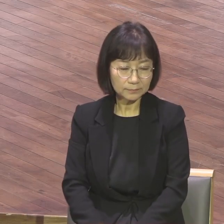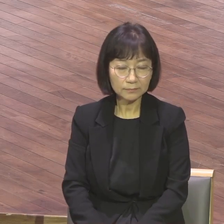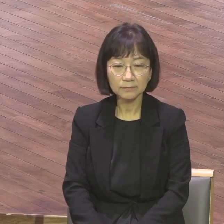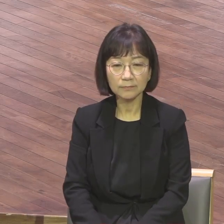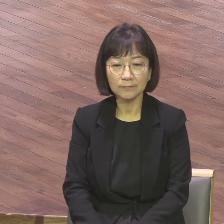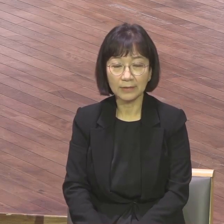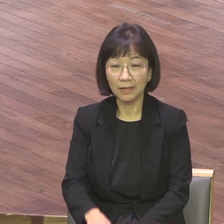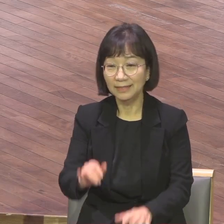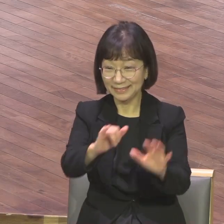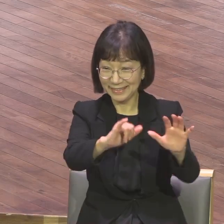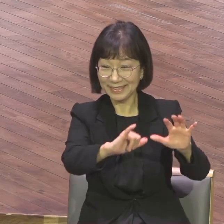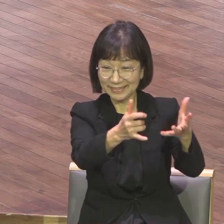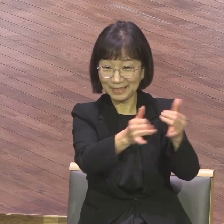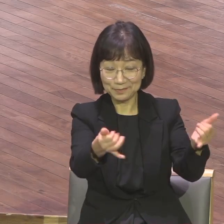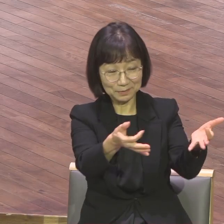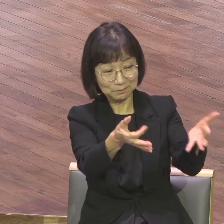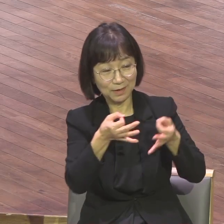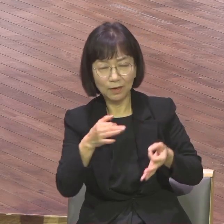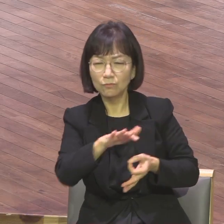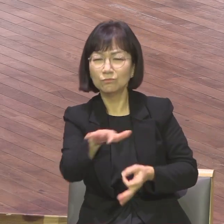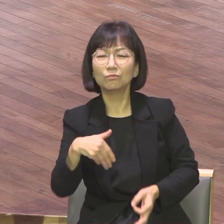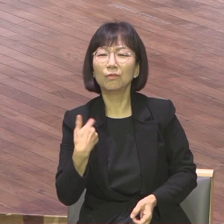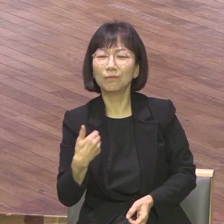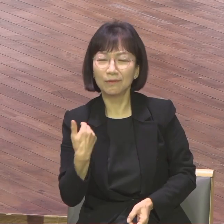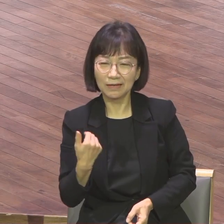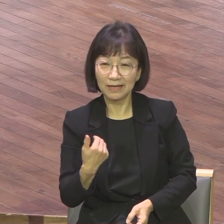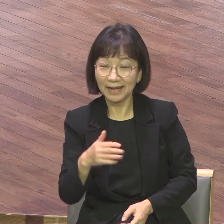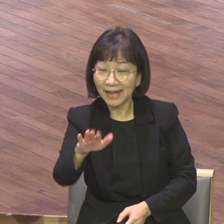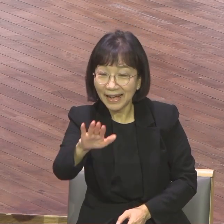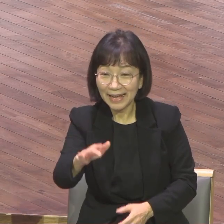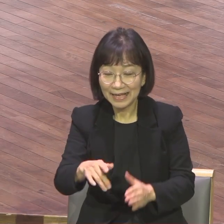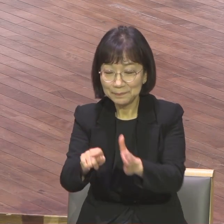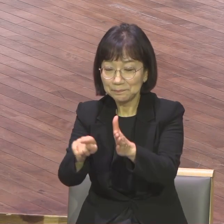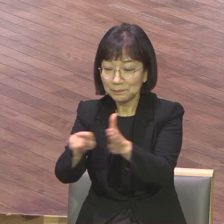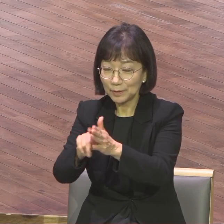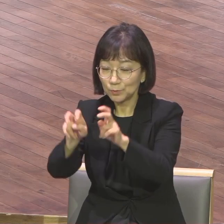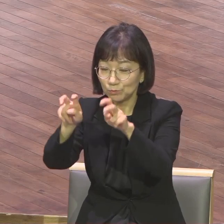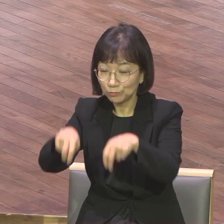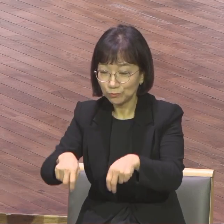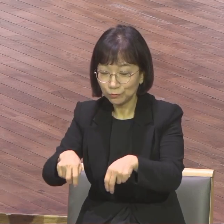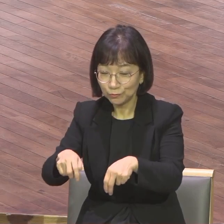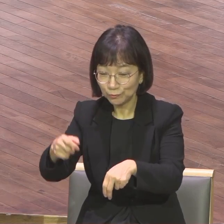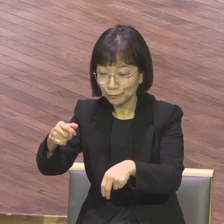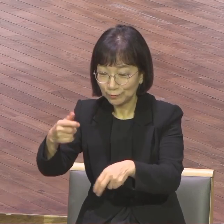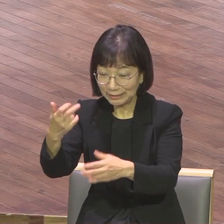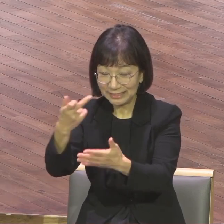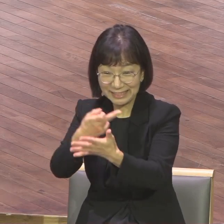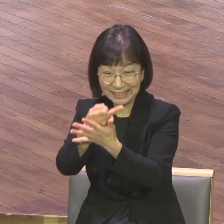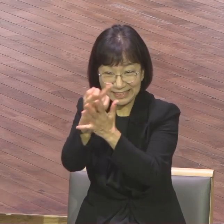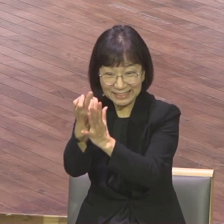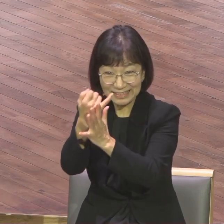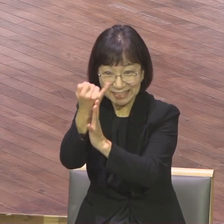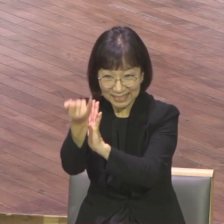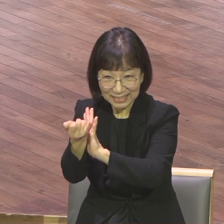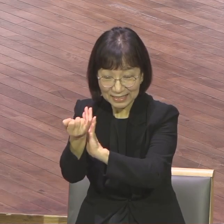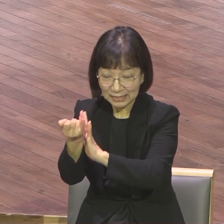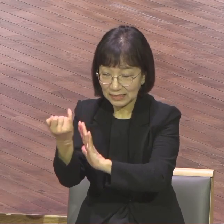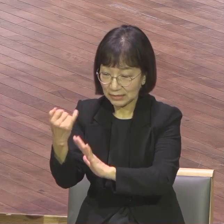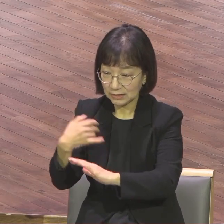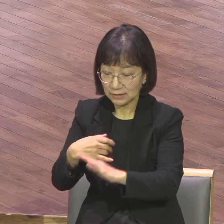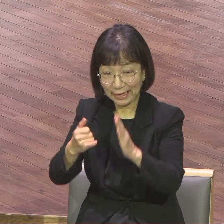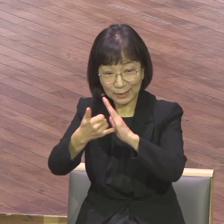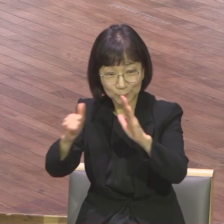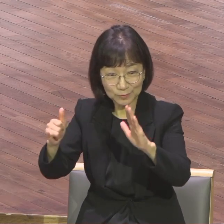세상이 우리를 몰라요. 여러분 형제들이 불신자 형제들이 여러분 몰라요. 불신 가족들이